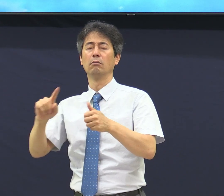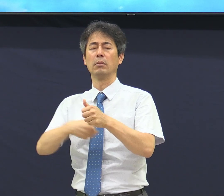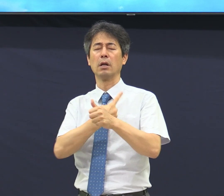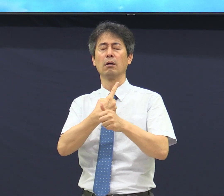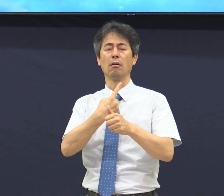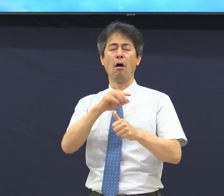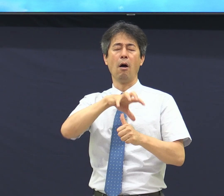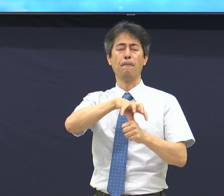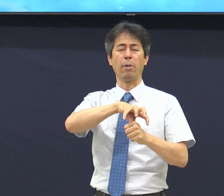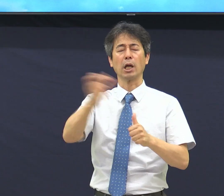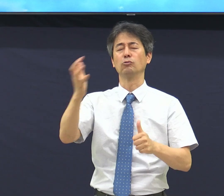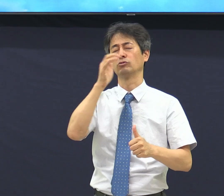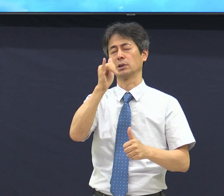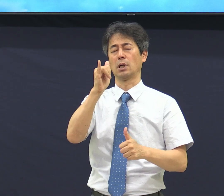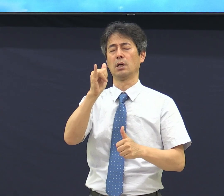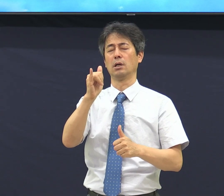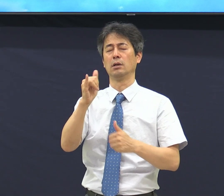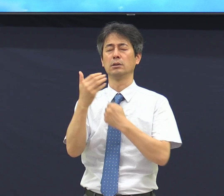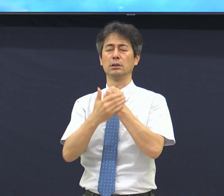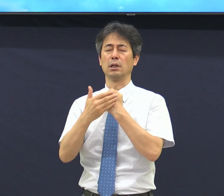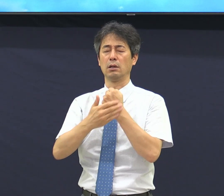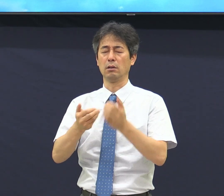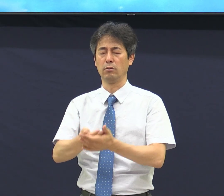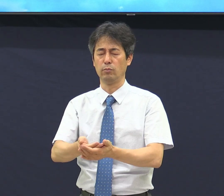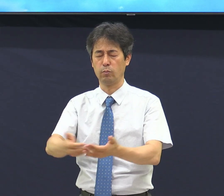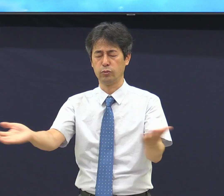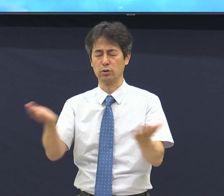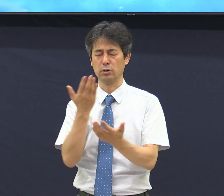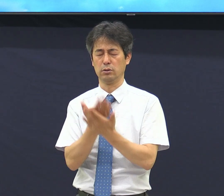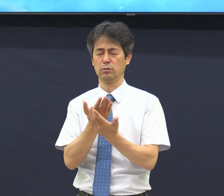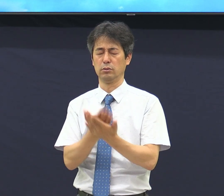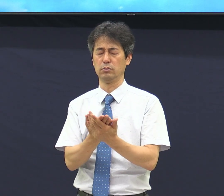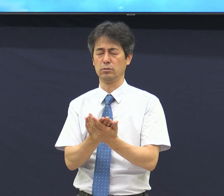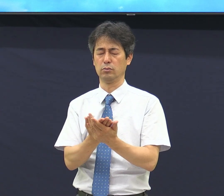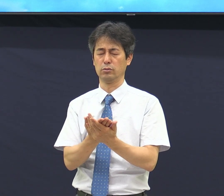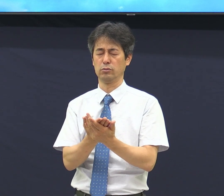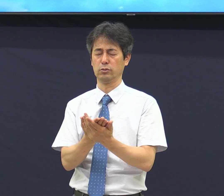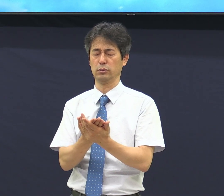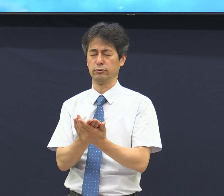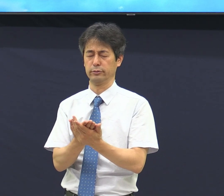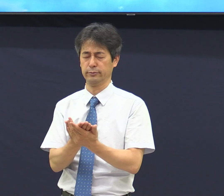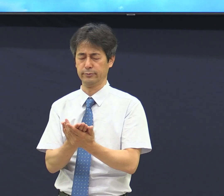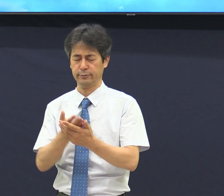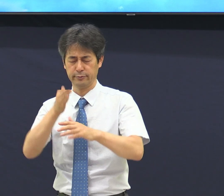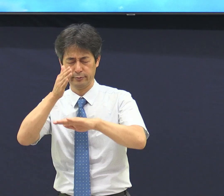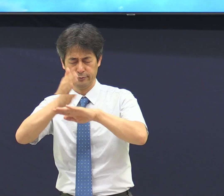경외함을 통해서 나를 괴롭히고 나를 짓눌렀던 그 모든 것이 벗어날 수 있다는 것을 믿고